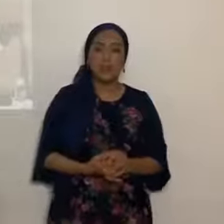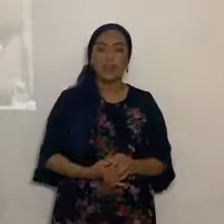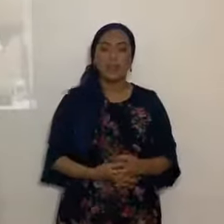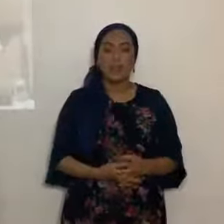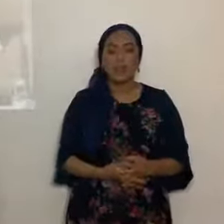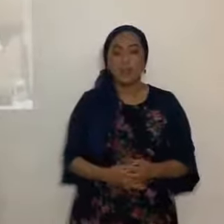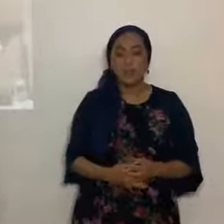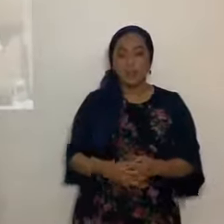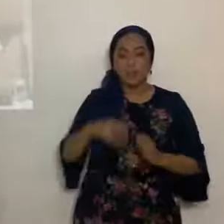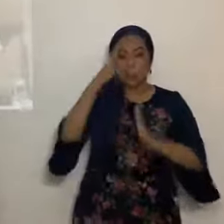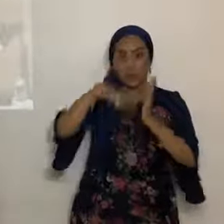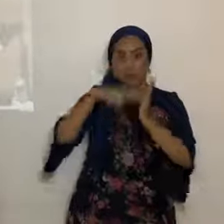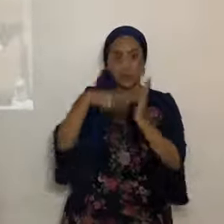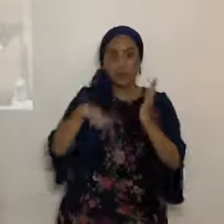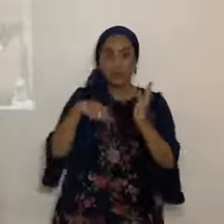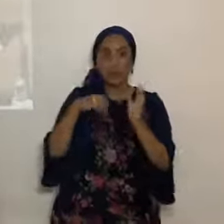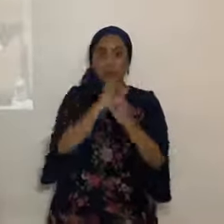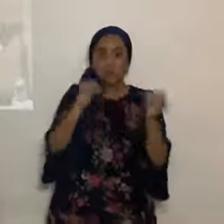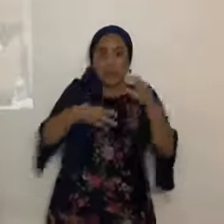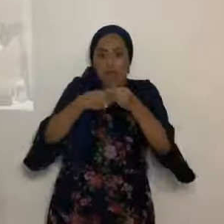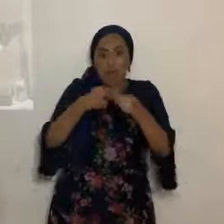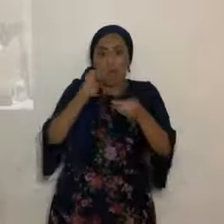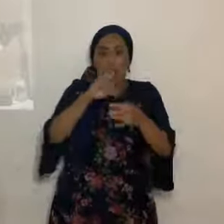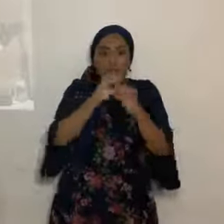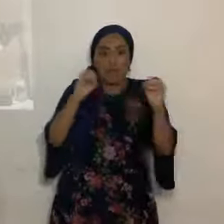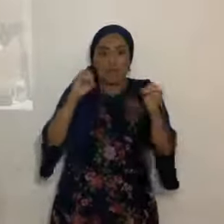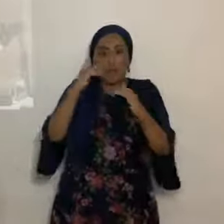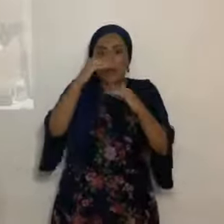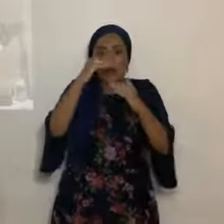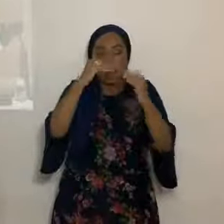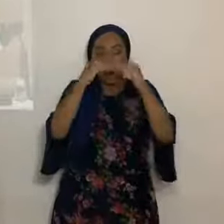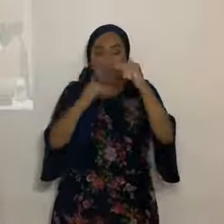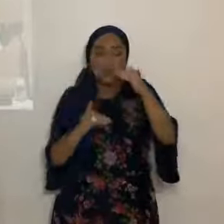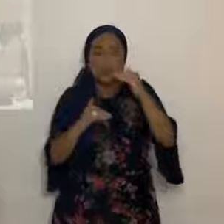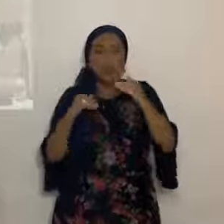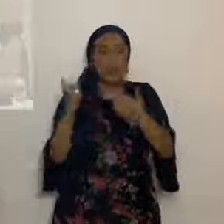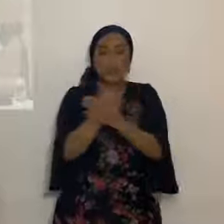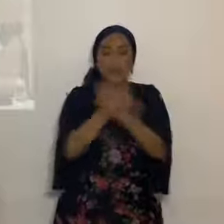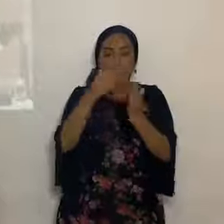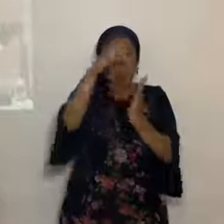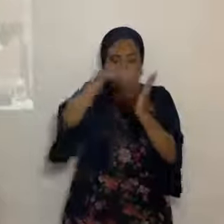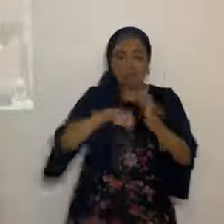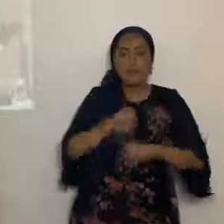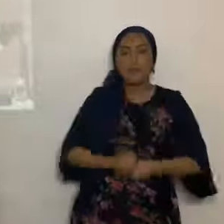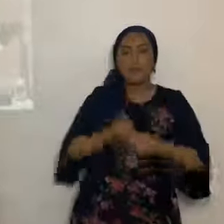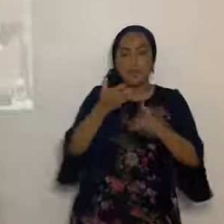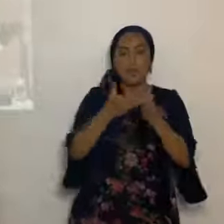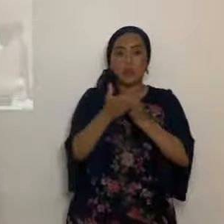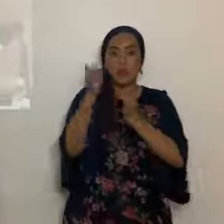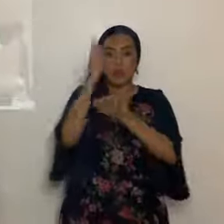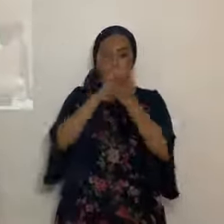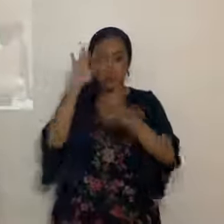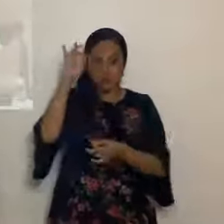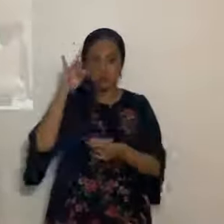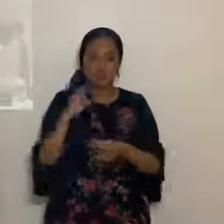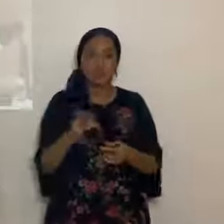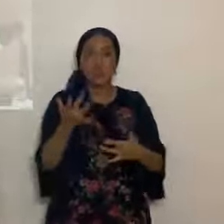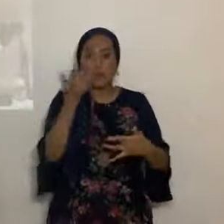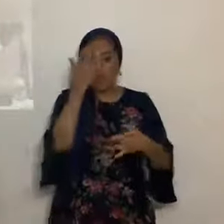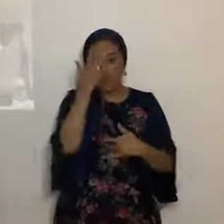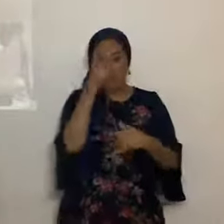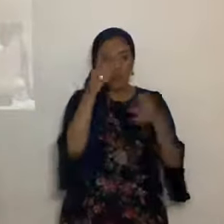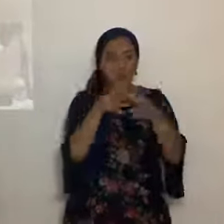al estudiar las cartas vemos que no hay nada de más ni nada de menos. Porque todo está inspirado por el Ruach HaKodesh. Entonces, enfermó